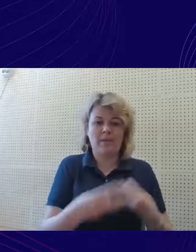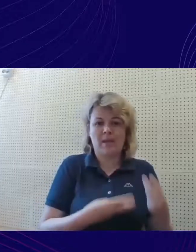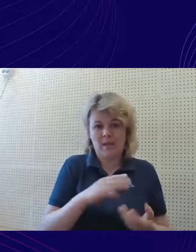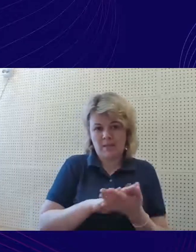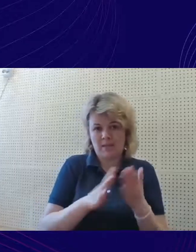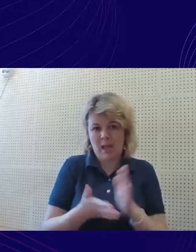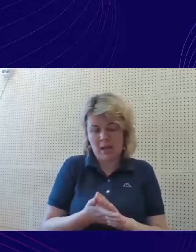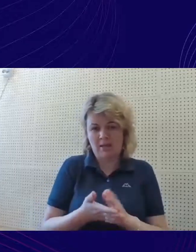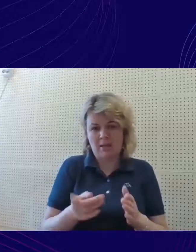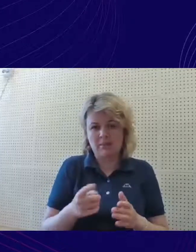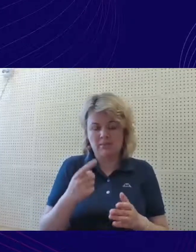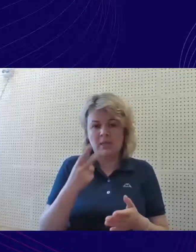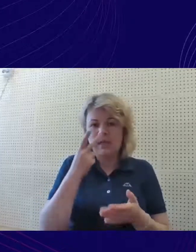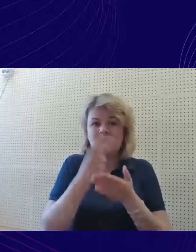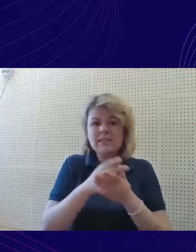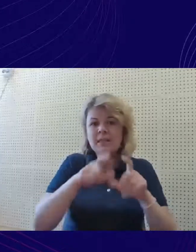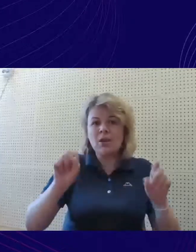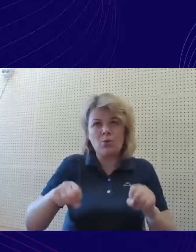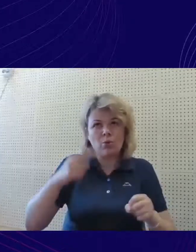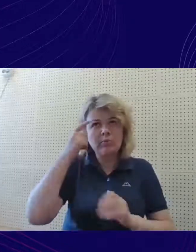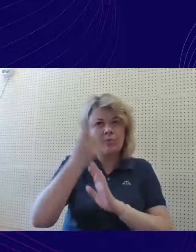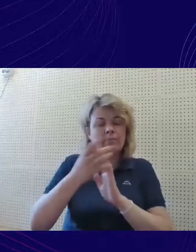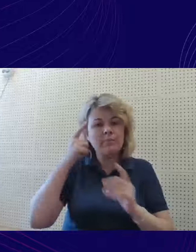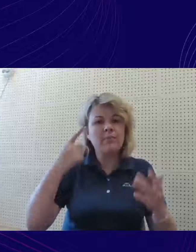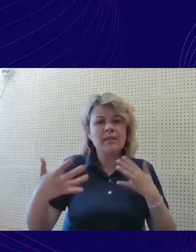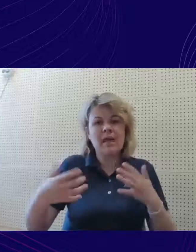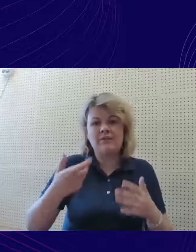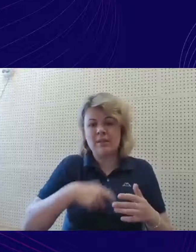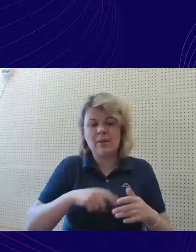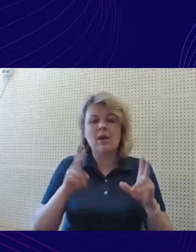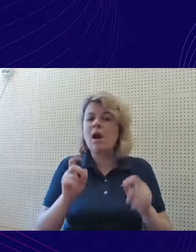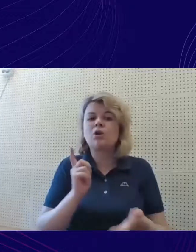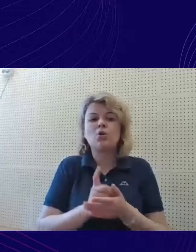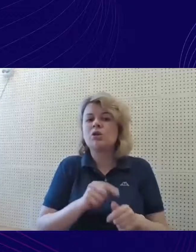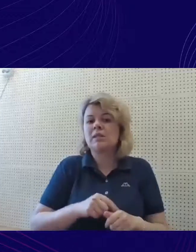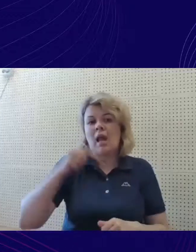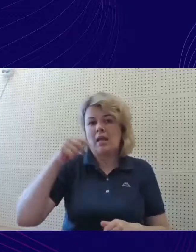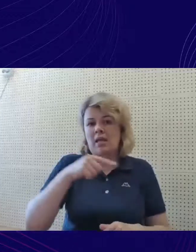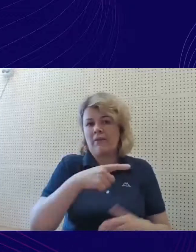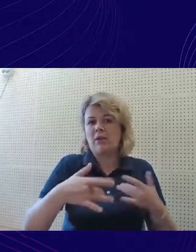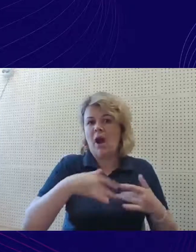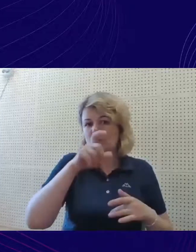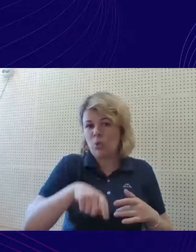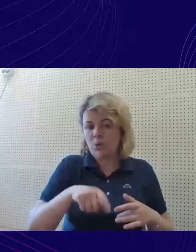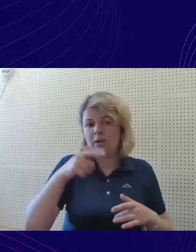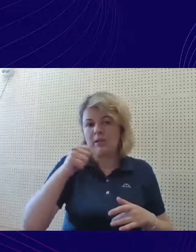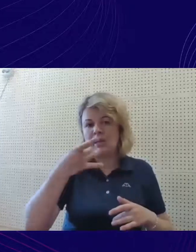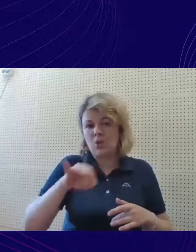себе, как должен среагировать герой, получив там вот такое известие или получив такой